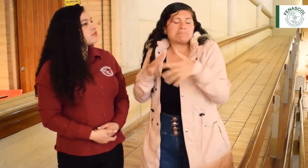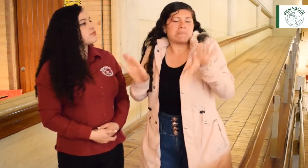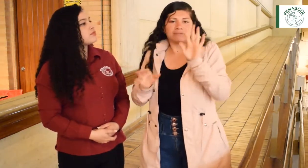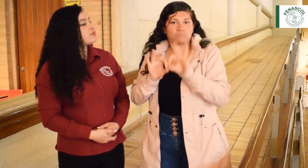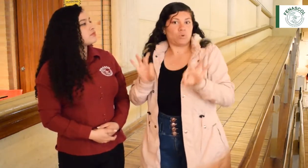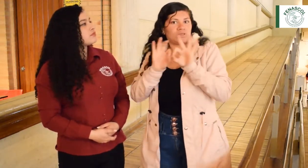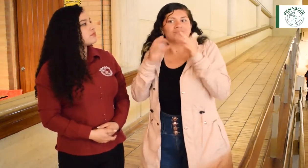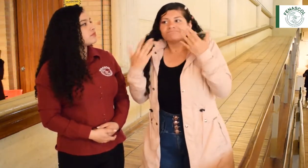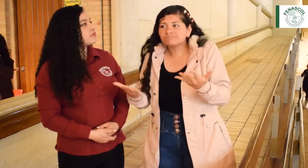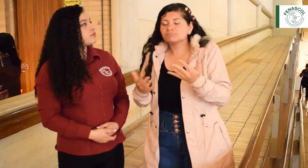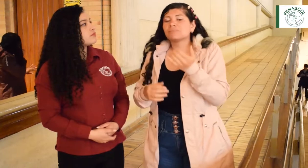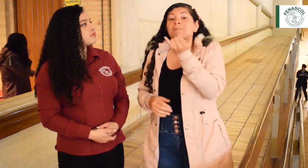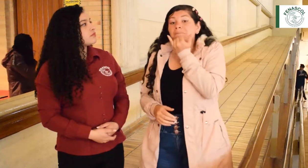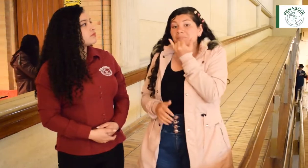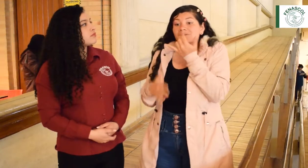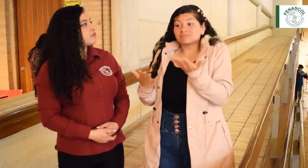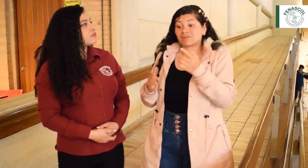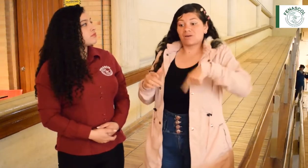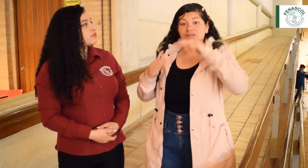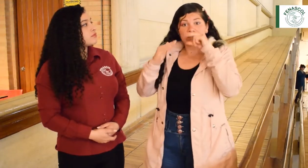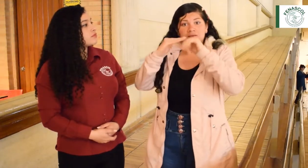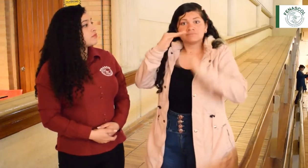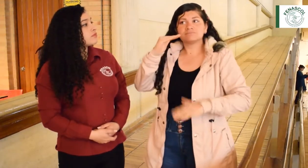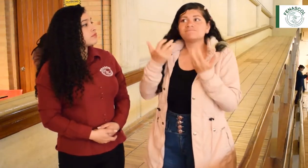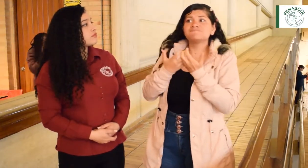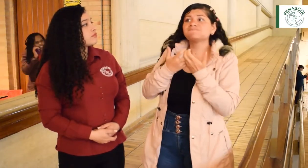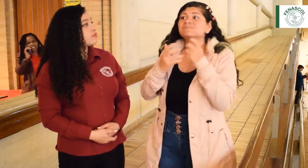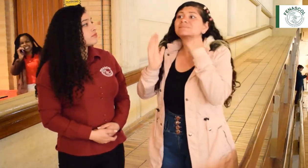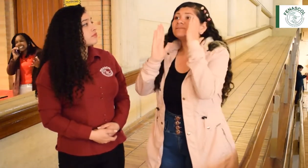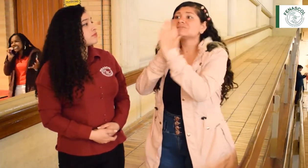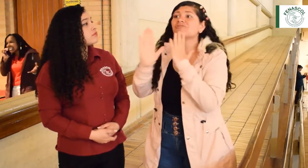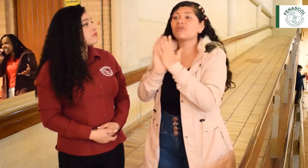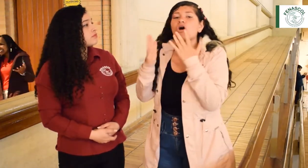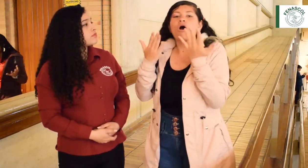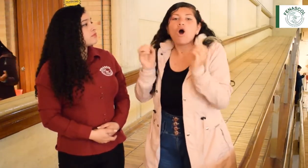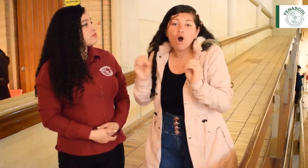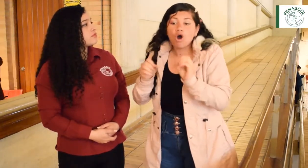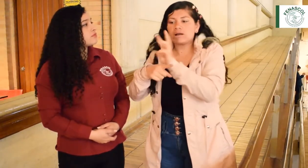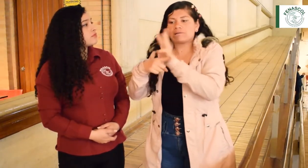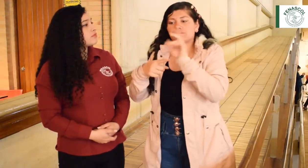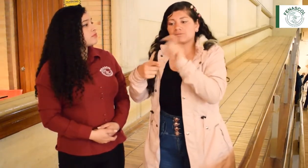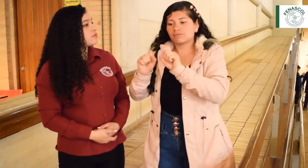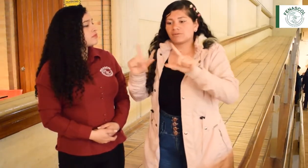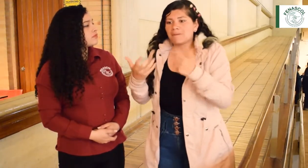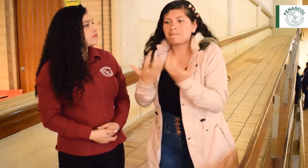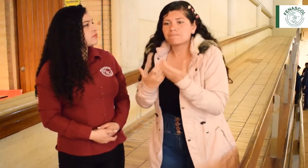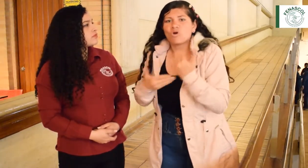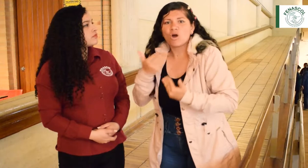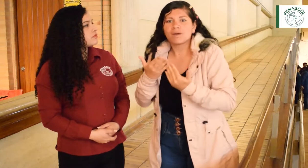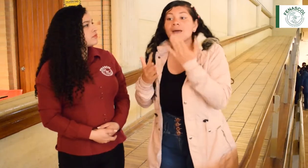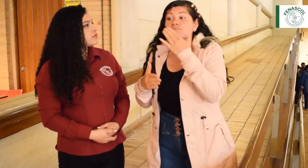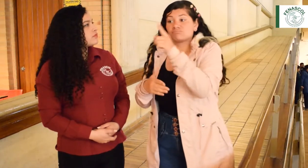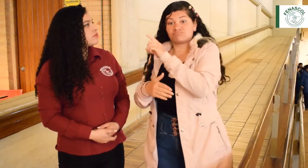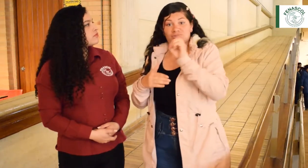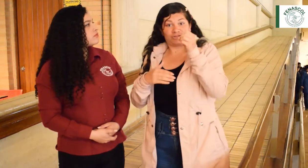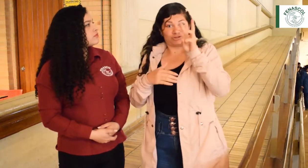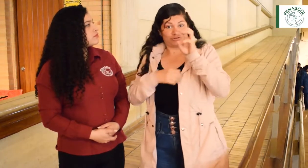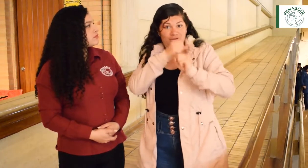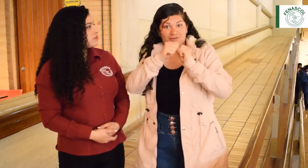hay violencia de género o requerir una atención psicológica hace falta más información debido a que algunas no tienen las herramientas